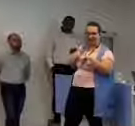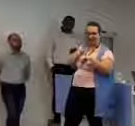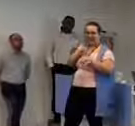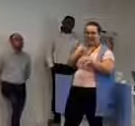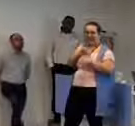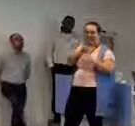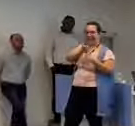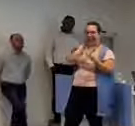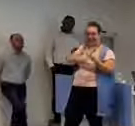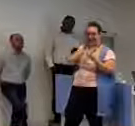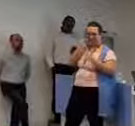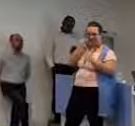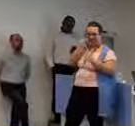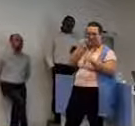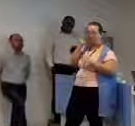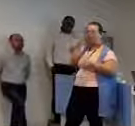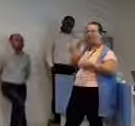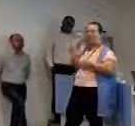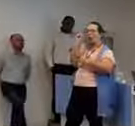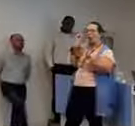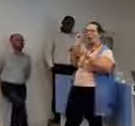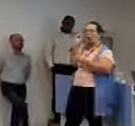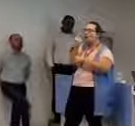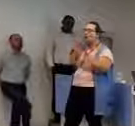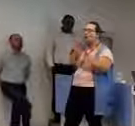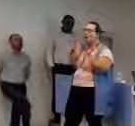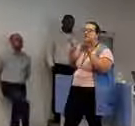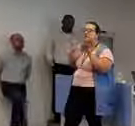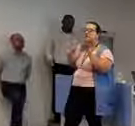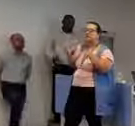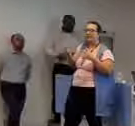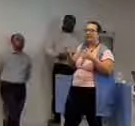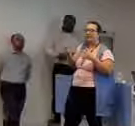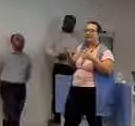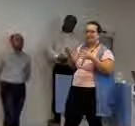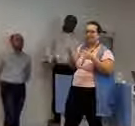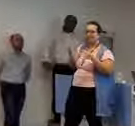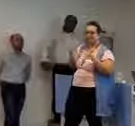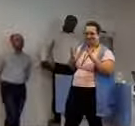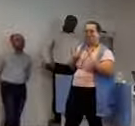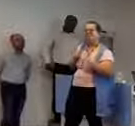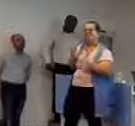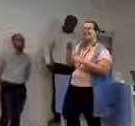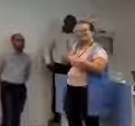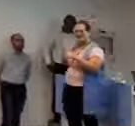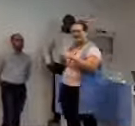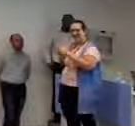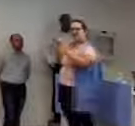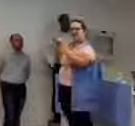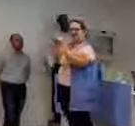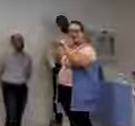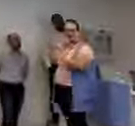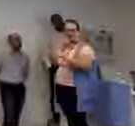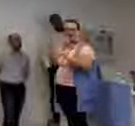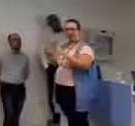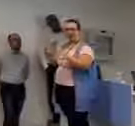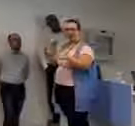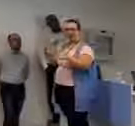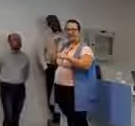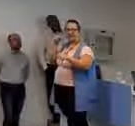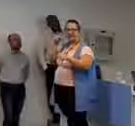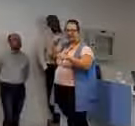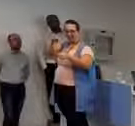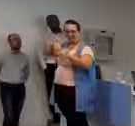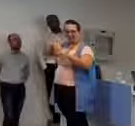Porque ele acha que ele só fez um furinho a mais ali, que não impacta nada. Só que para você muda todo o conceito da ferramenta, a posição depois da peça já não dá para bater aquele